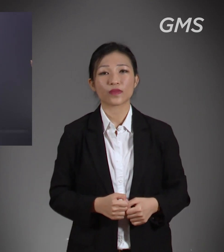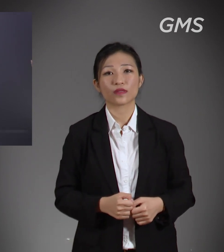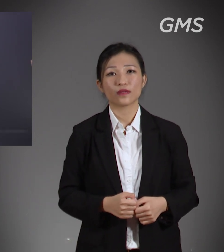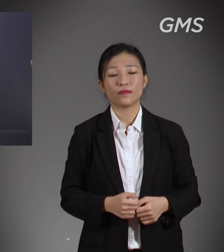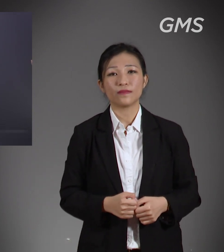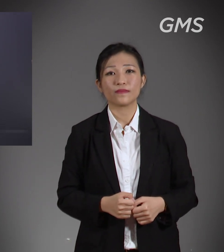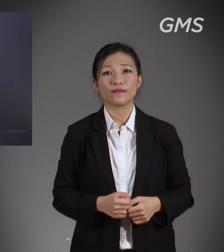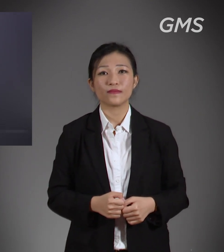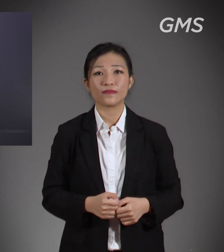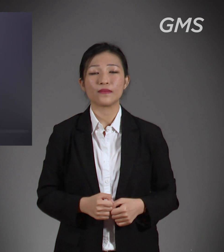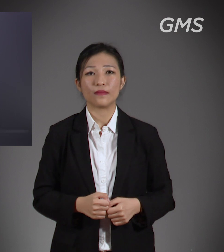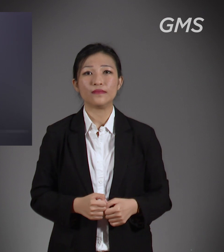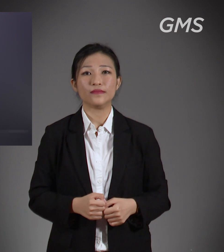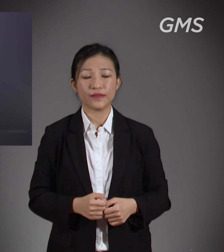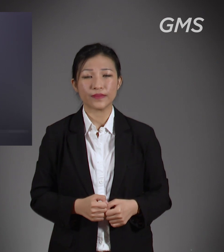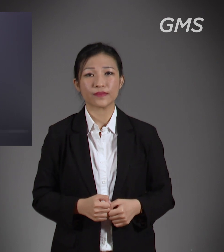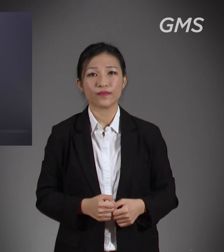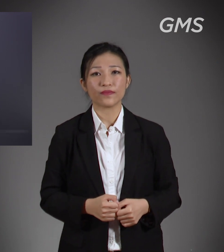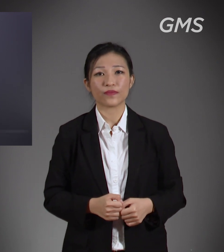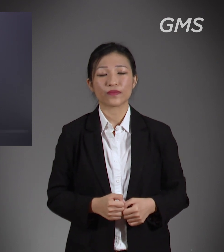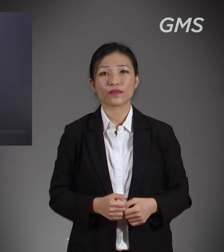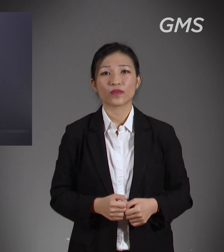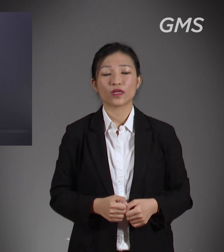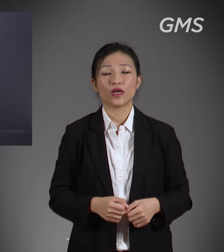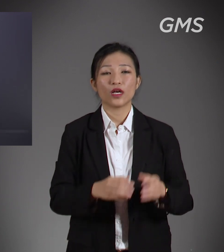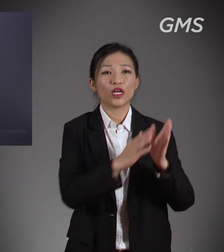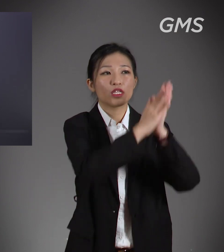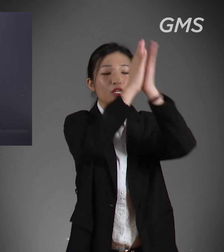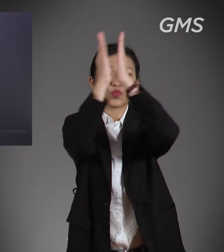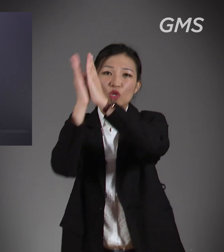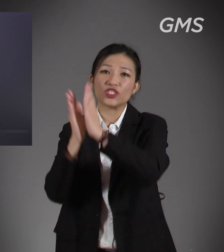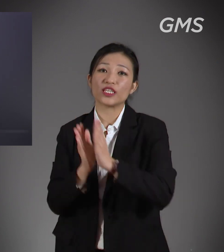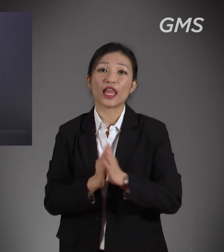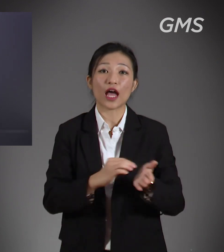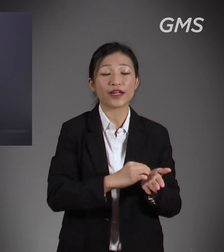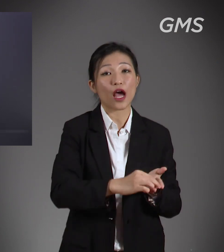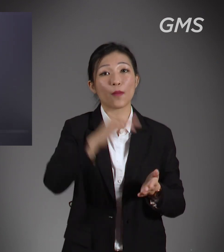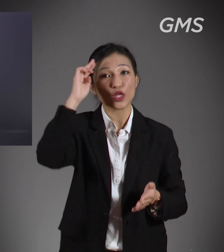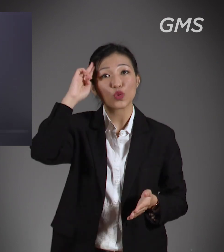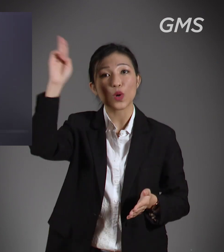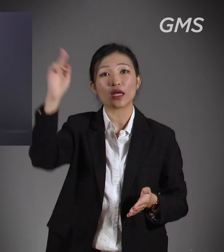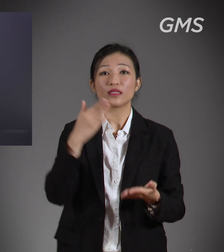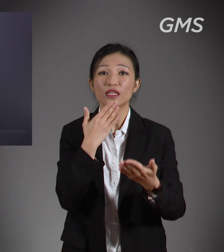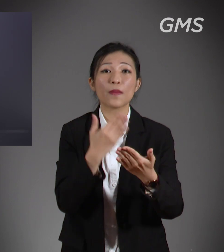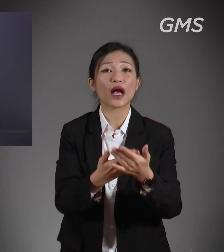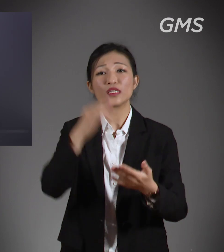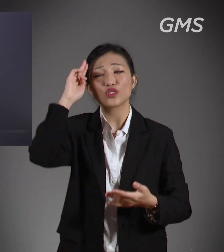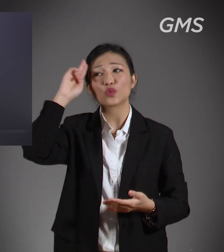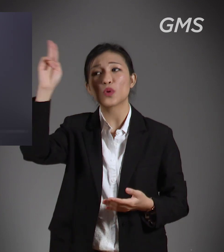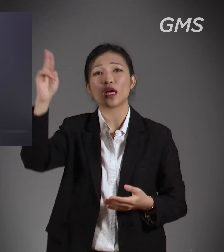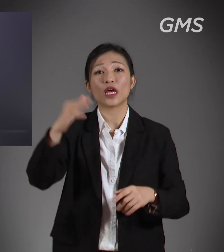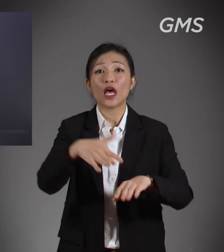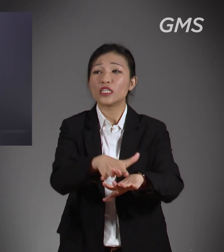darah anak domba yang hidup dan kekal. Terpujilah nama-Mu Tuhan. Terima kasih, lawat anak-anak-Mu dengan